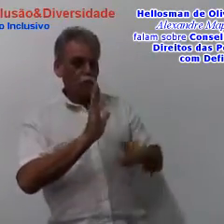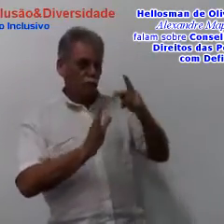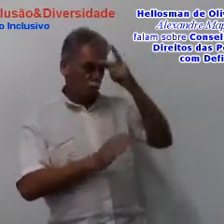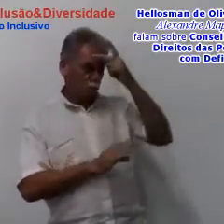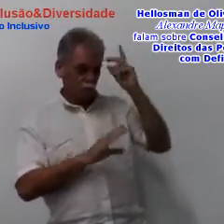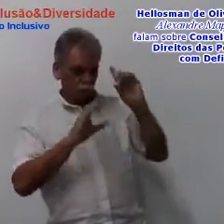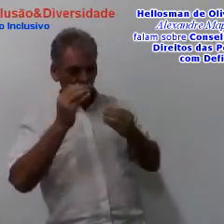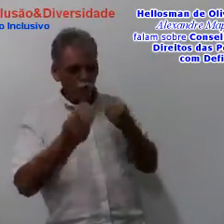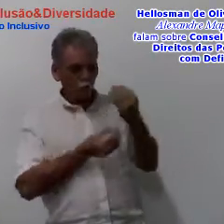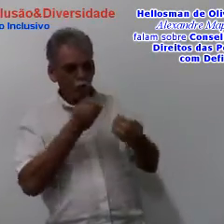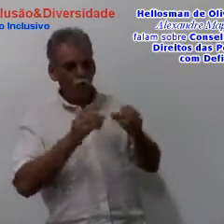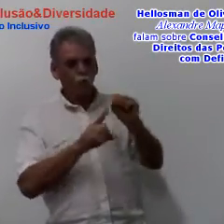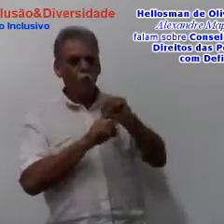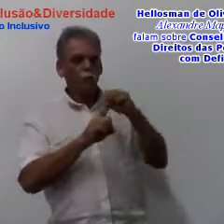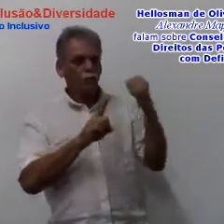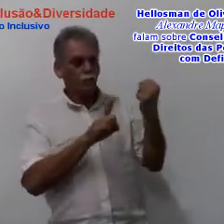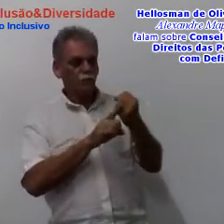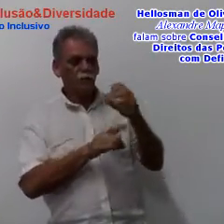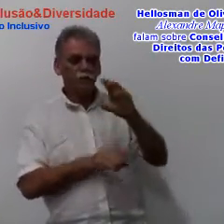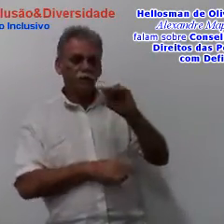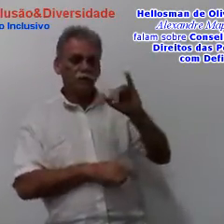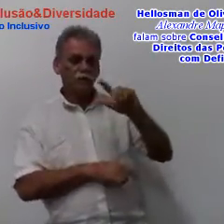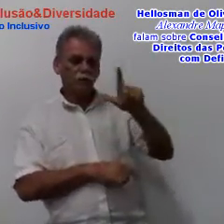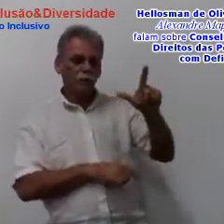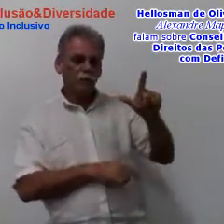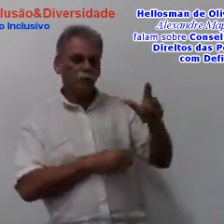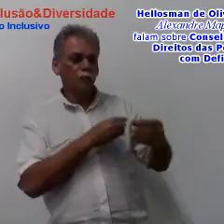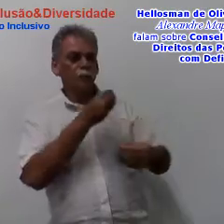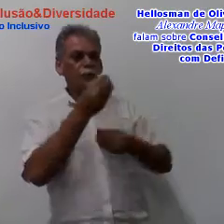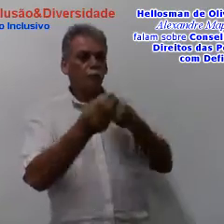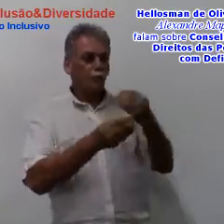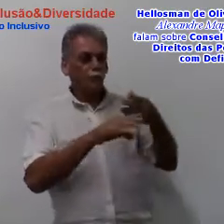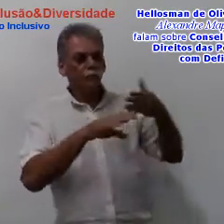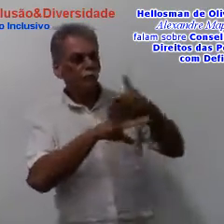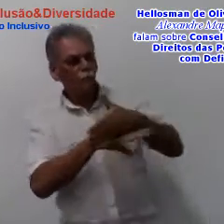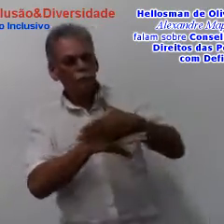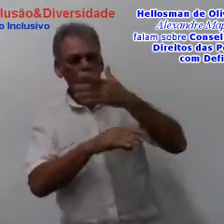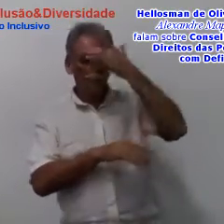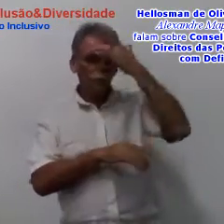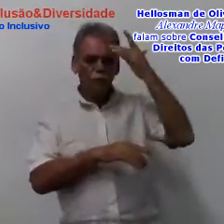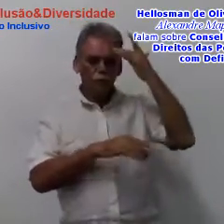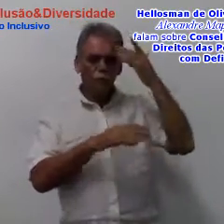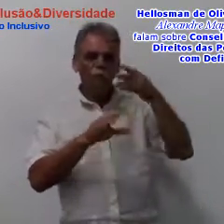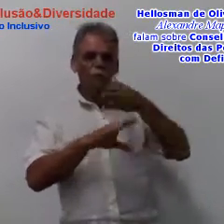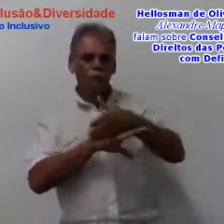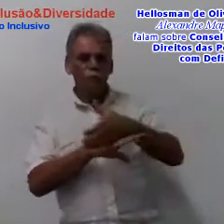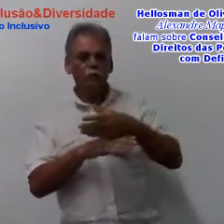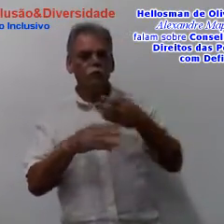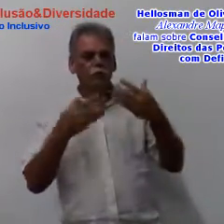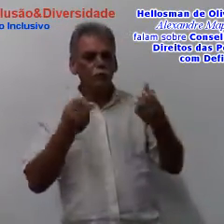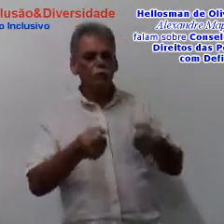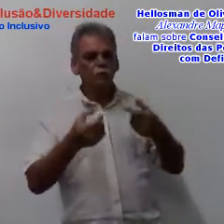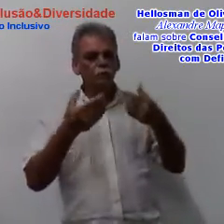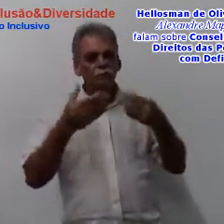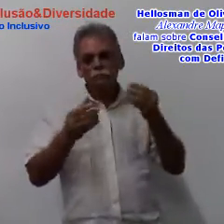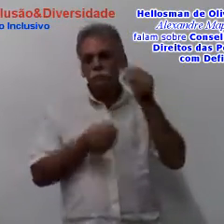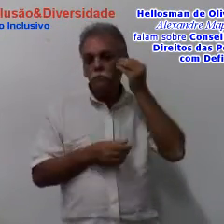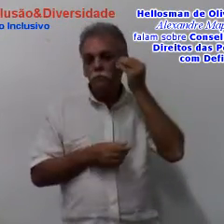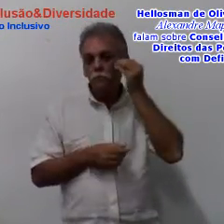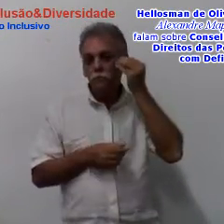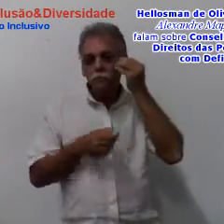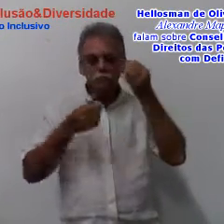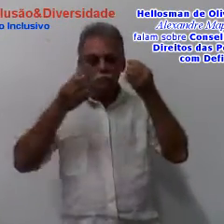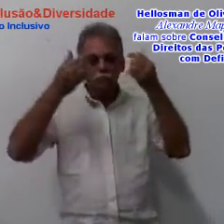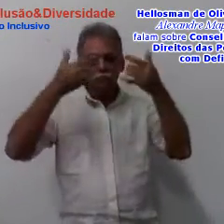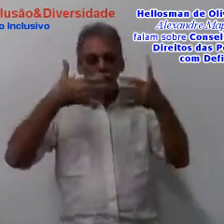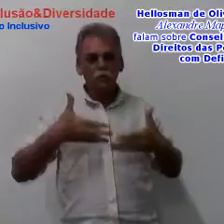estruturados, como é a participação da sociedade civil, como é a relação com o governo, enfim, vamos